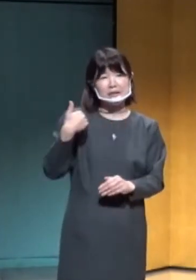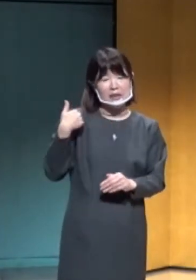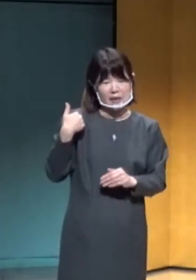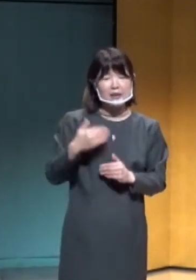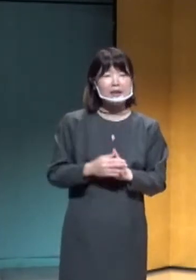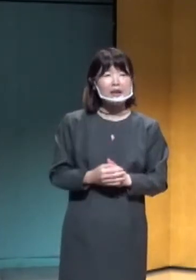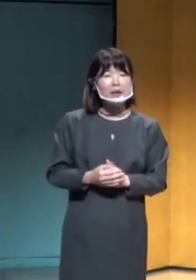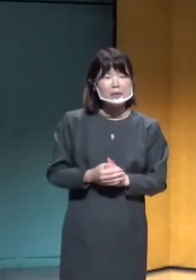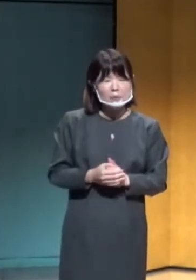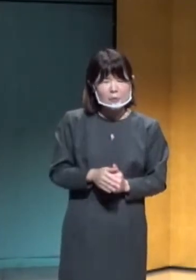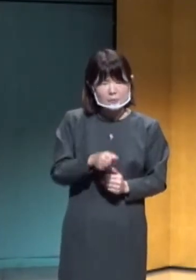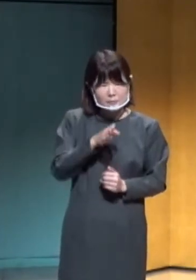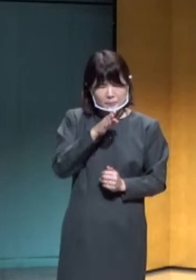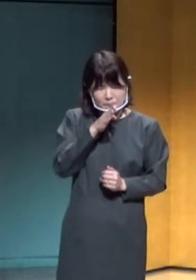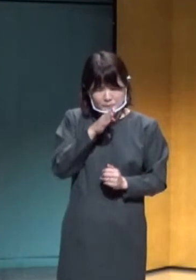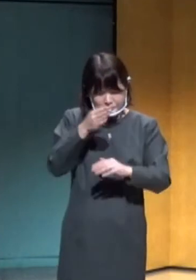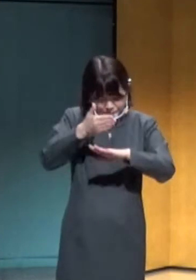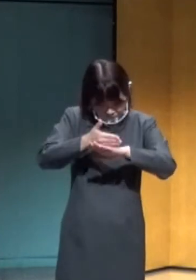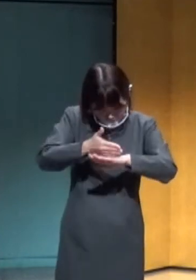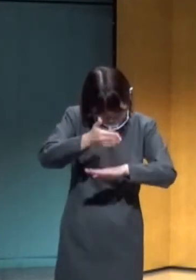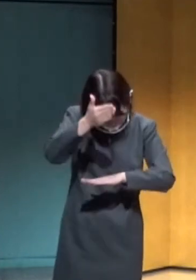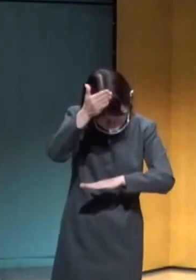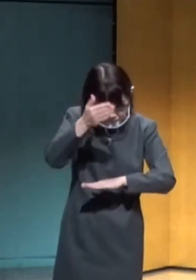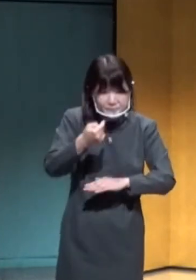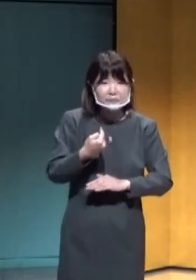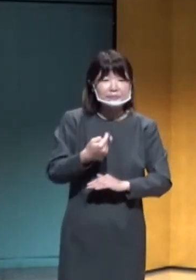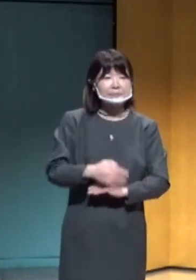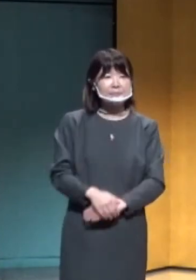ず厚く御礼申し上げる次第でございます。